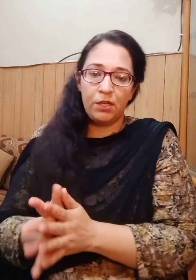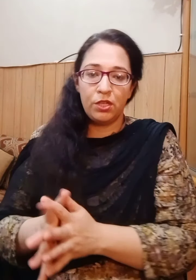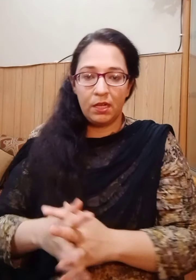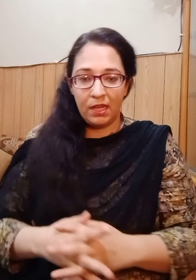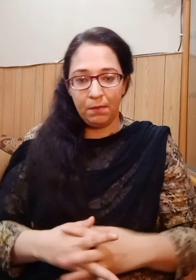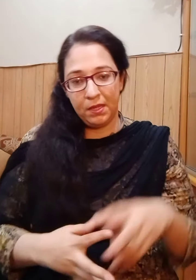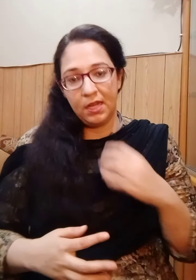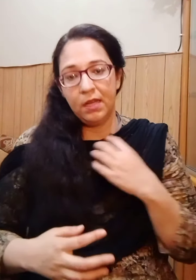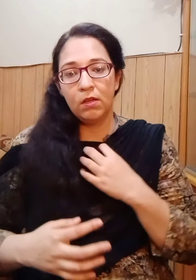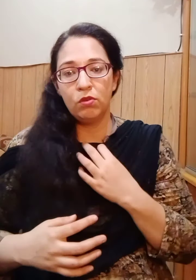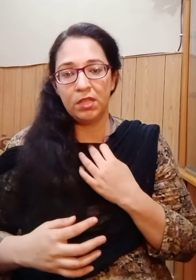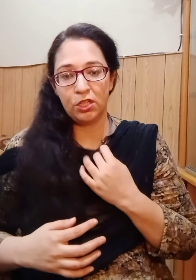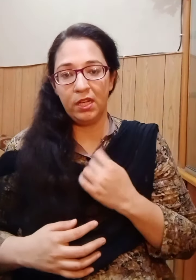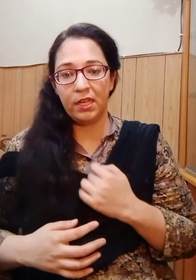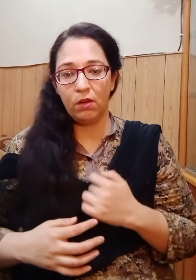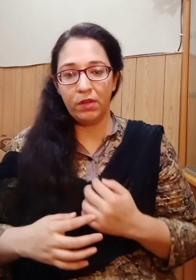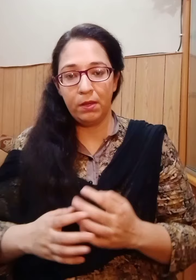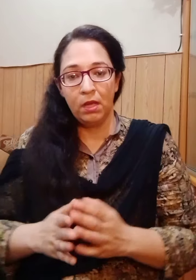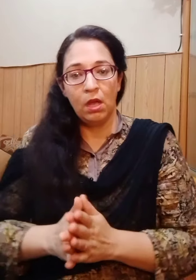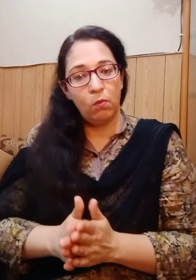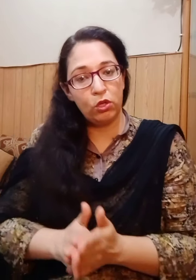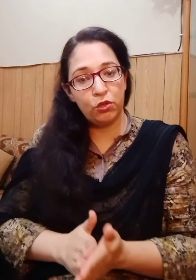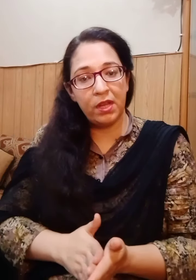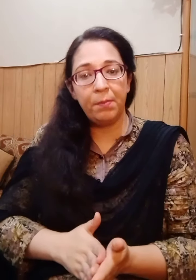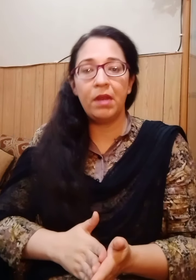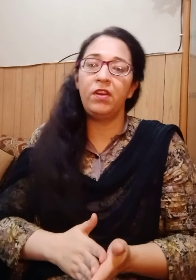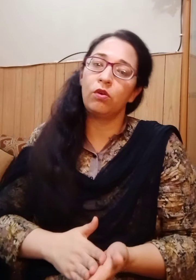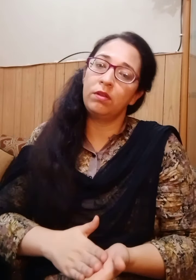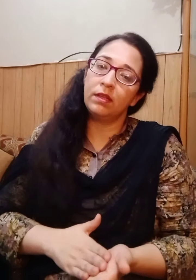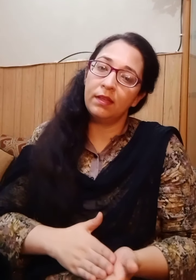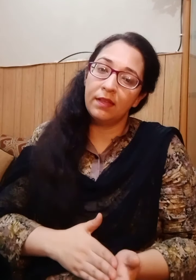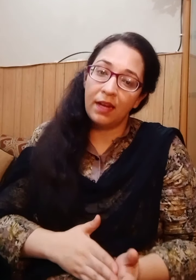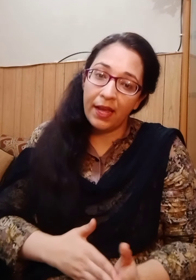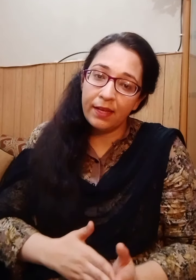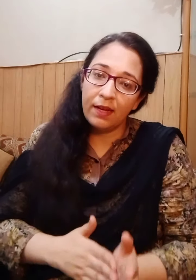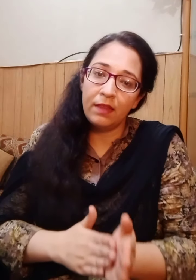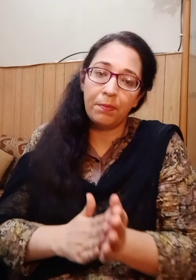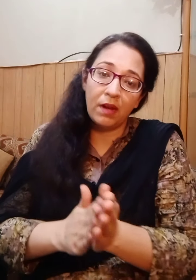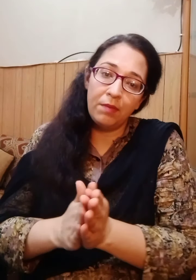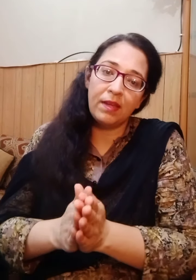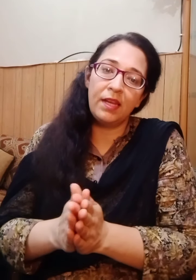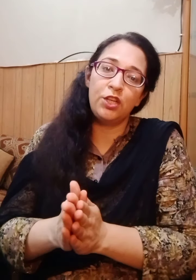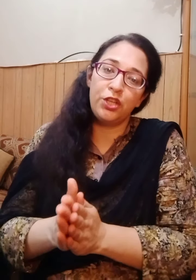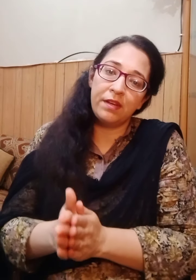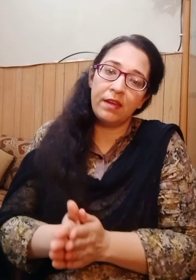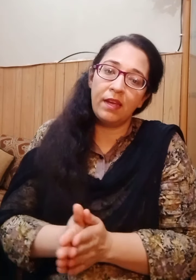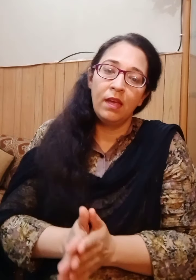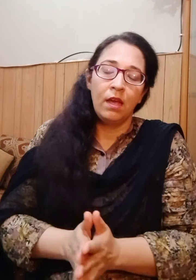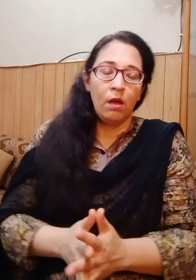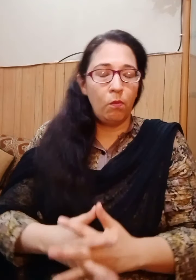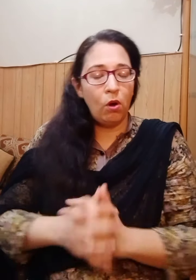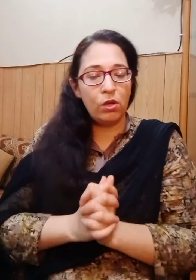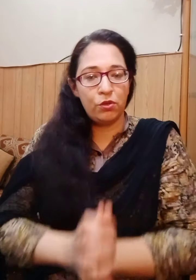दीर्घकालिक उस अश्लील नहीं जाऊंगी शुक्रिया मेरी वीडियो को ज्यादा से ज्यादा लाइक करें सब्सक्राइब करें बहुत